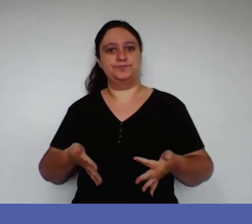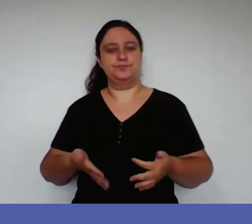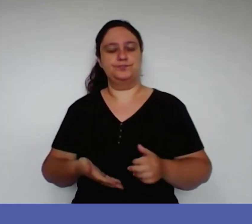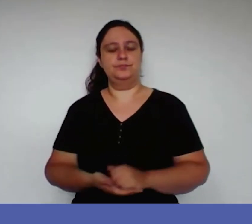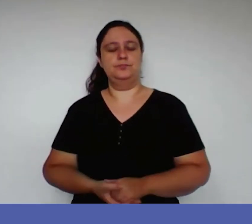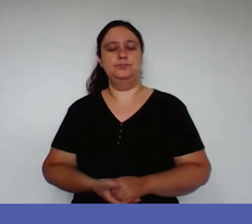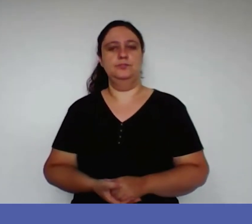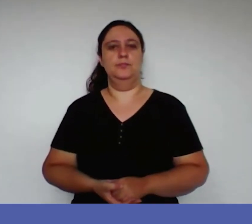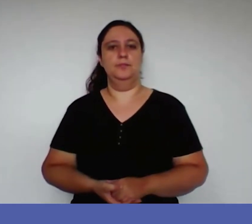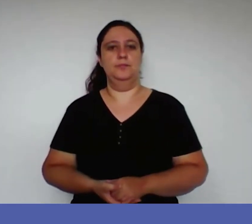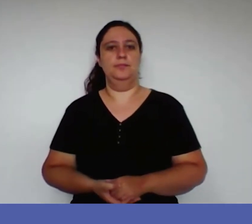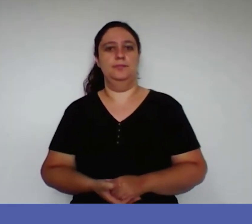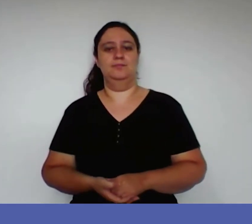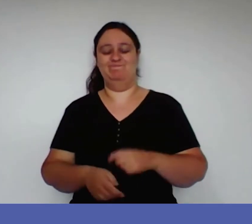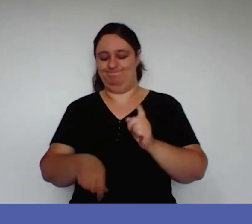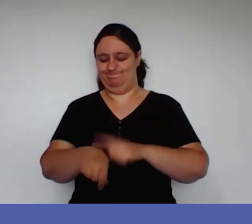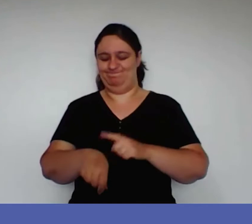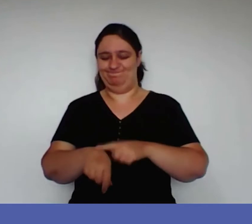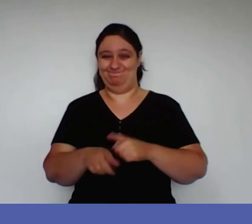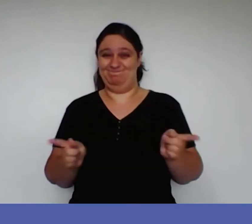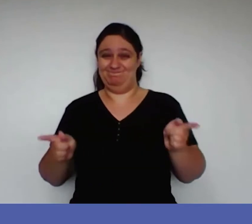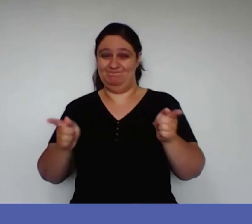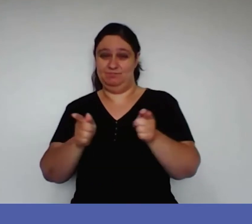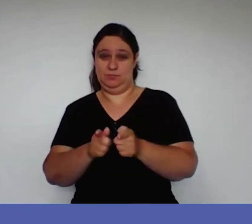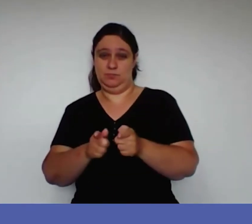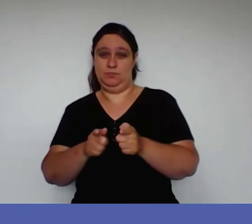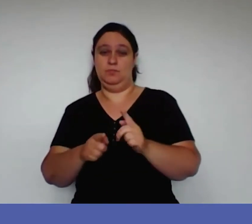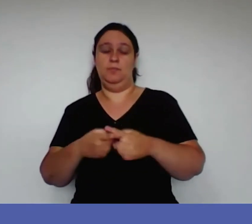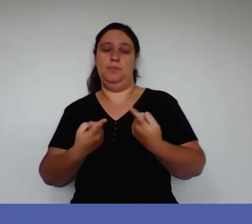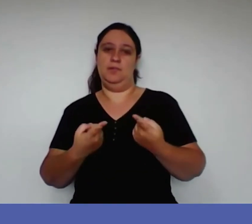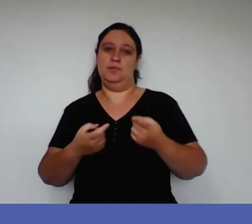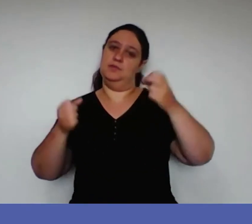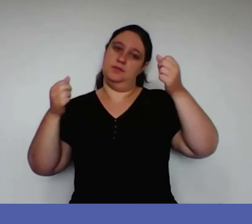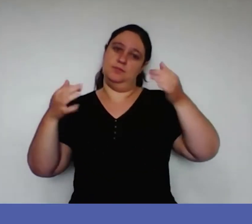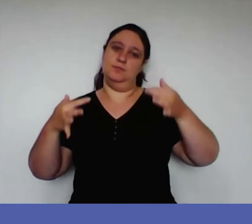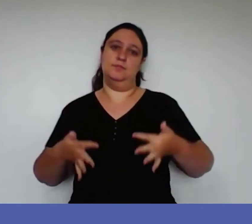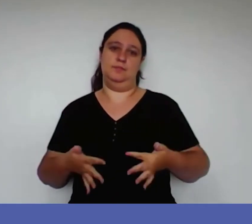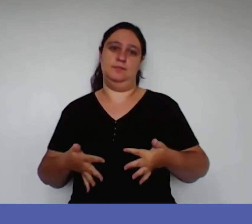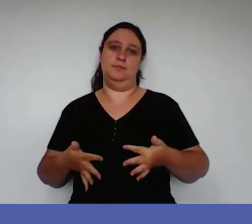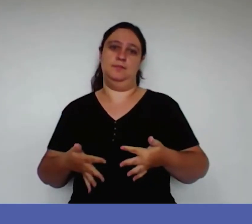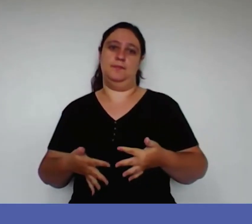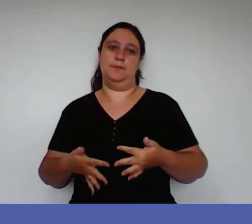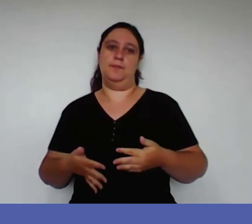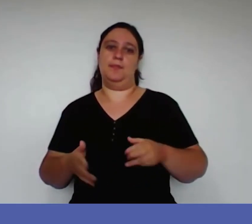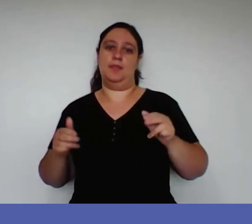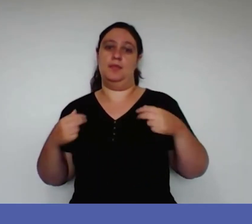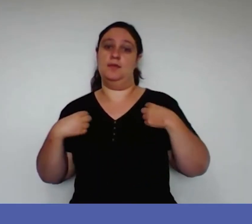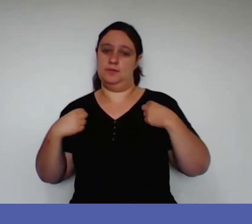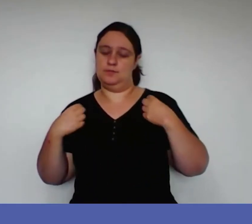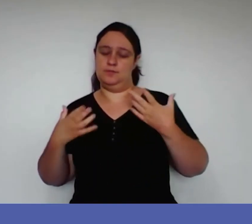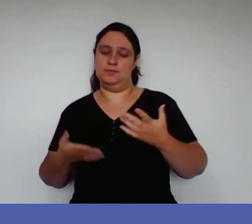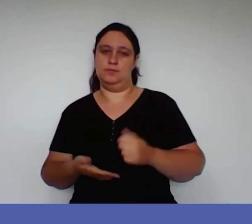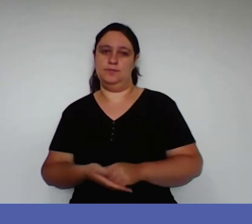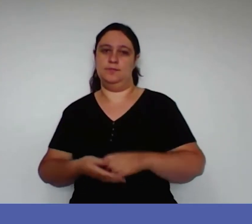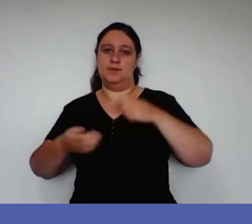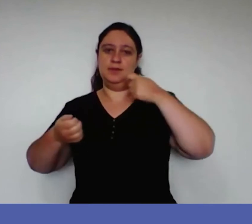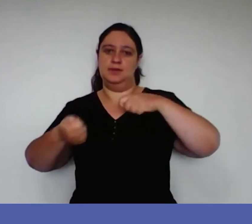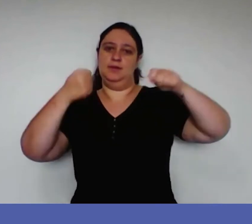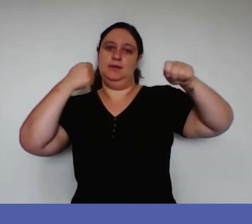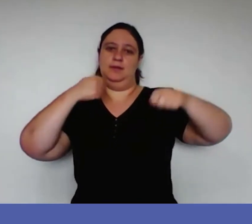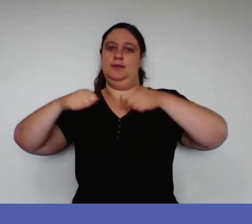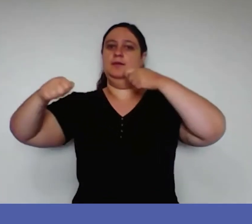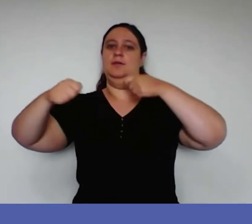meu tempo já está acabando, mas eu vou explicar para vocês a questão das vestes. Salmo 45, vamos dar uma olhada